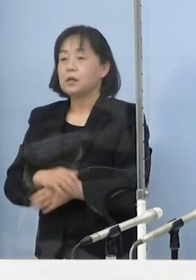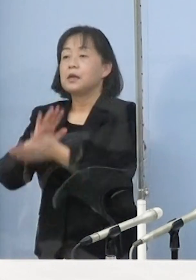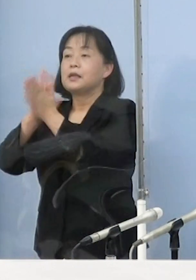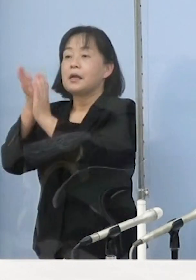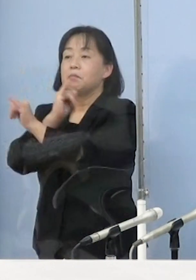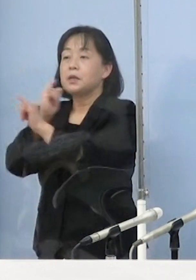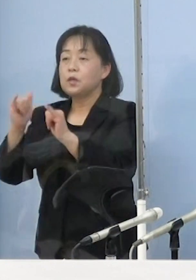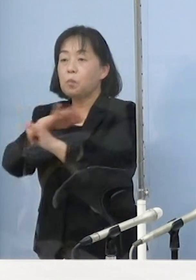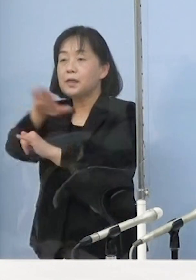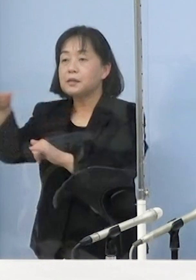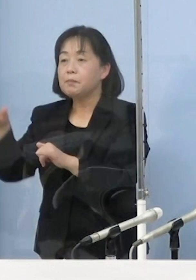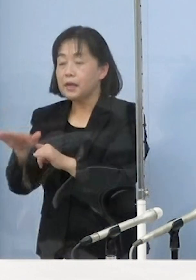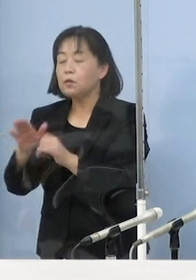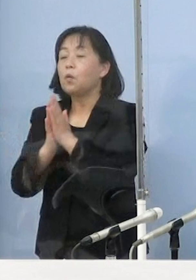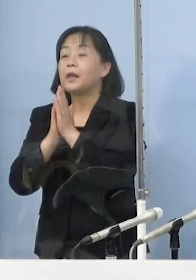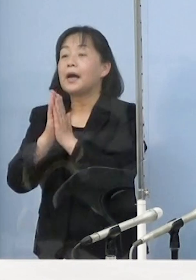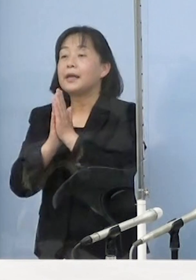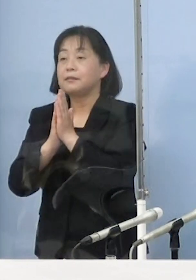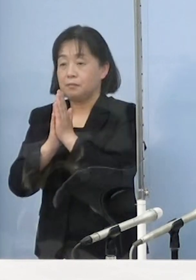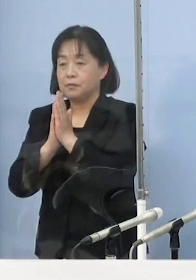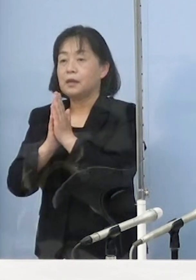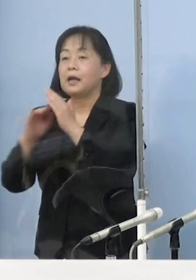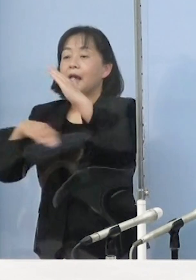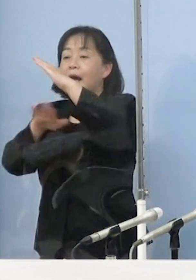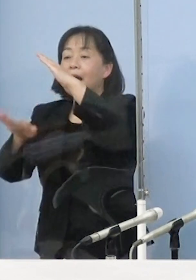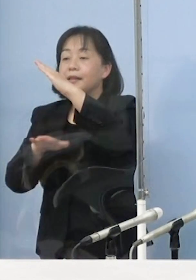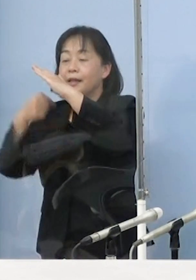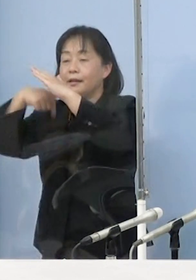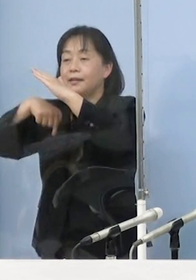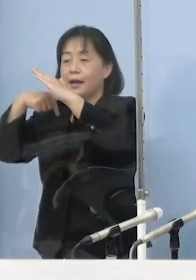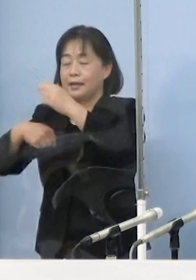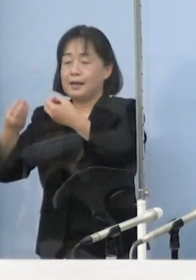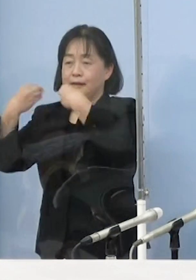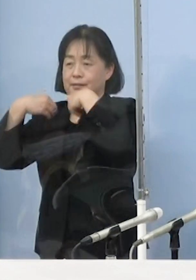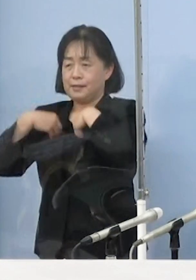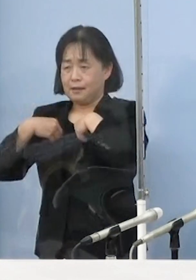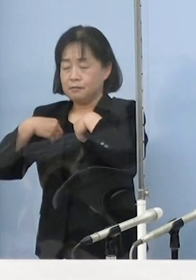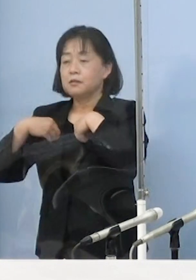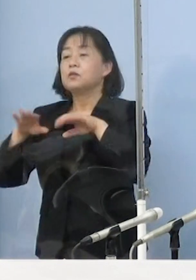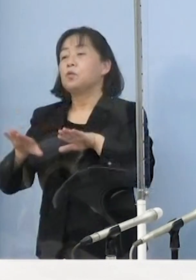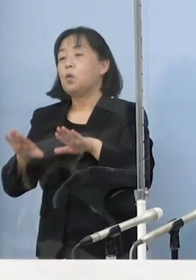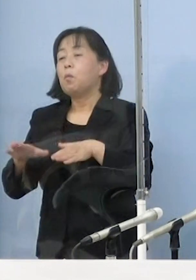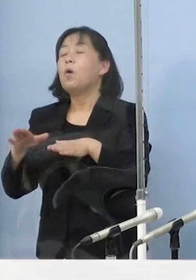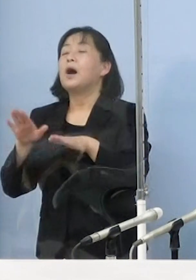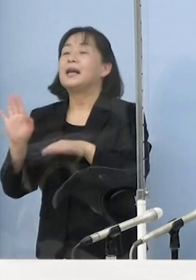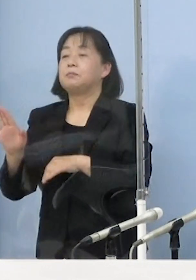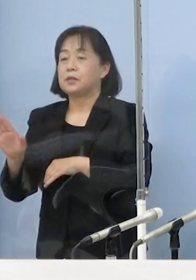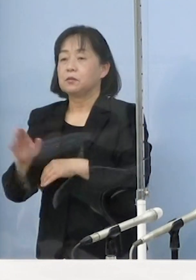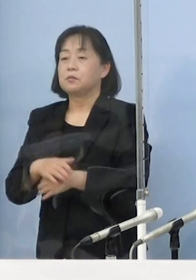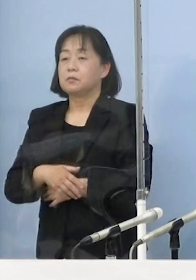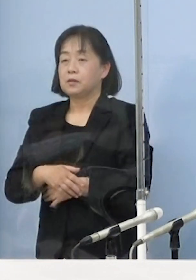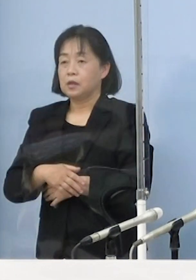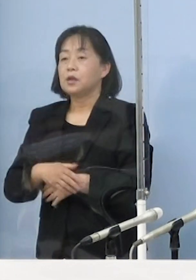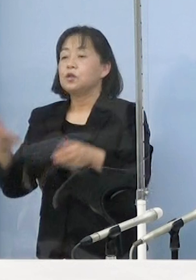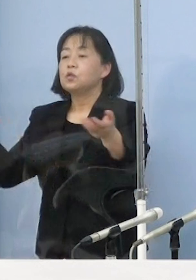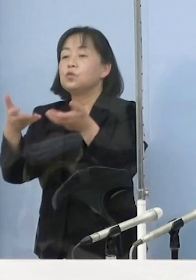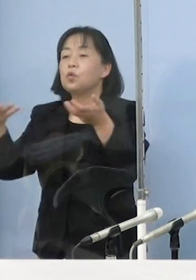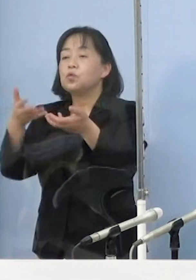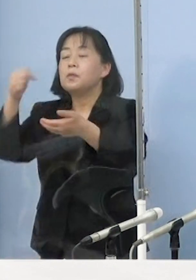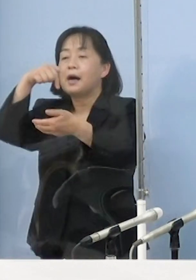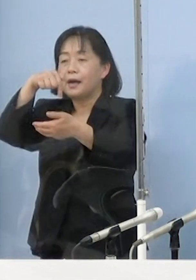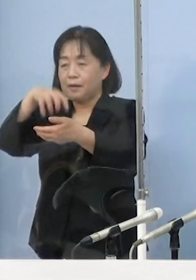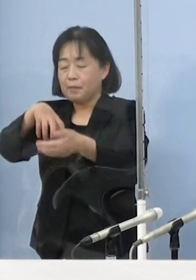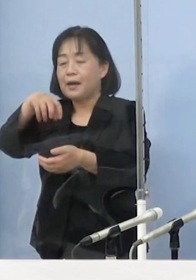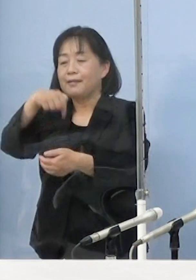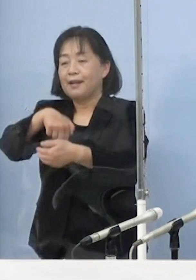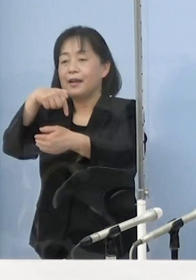いについてであります。家庭内感染、今日も発表でありました。また職場内感染、